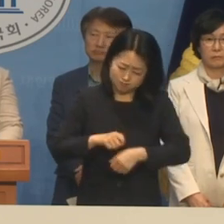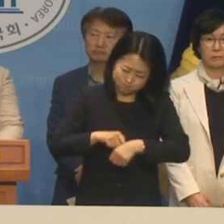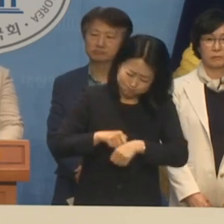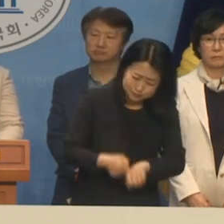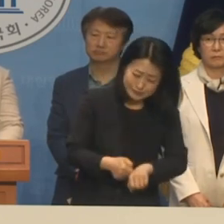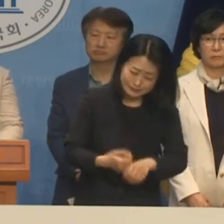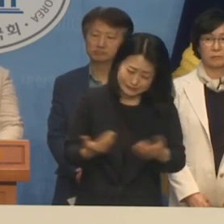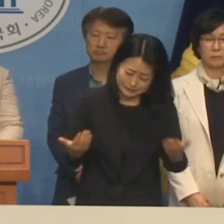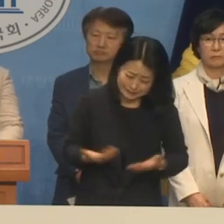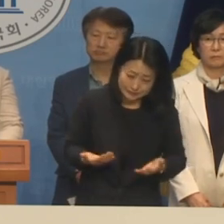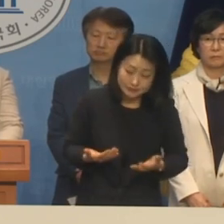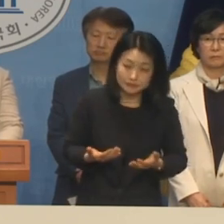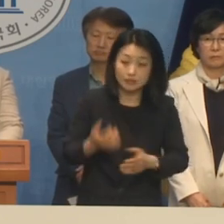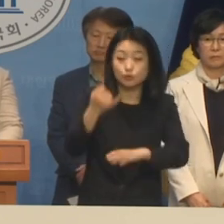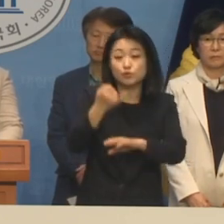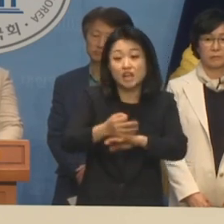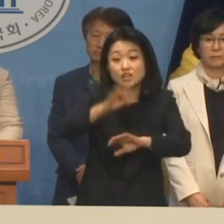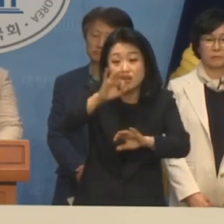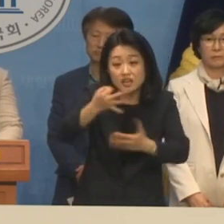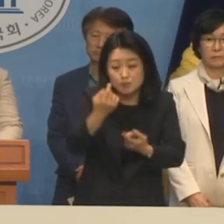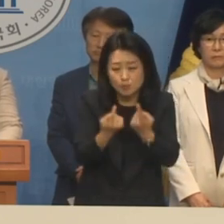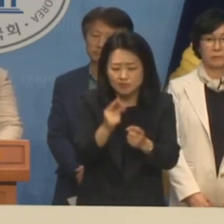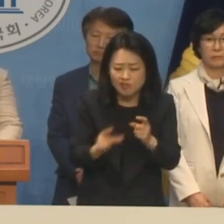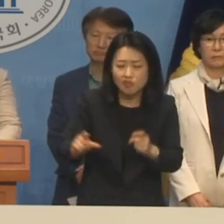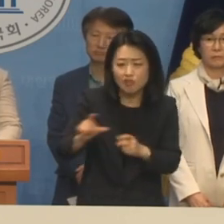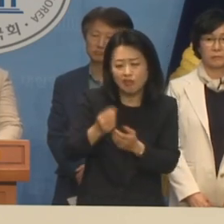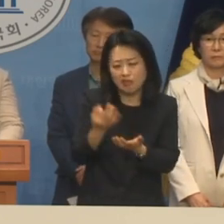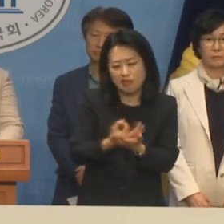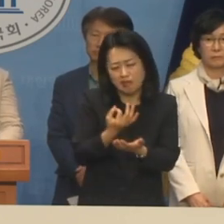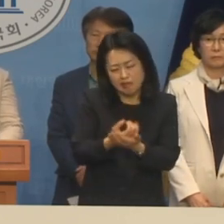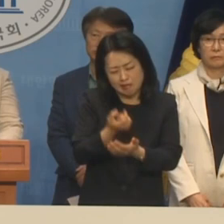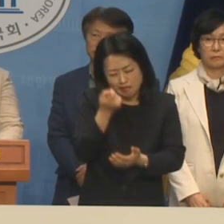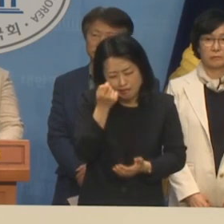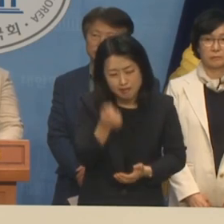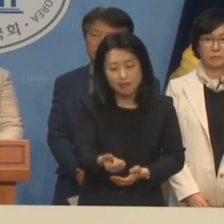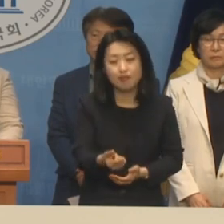최저임금조차 벌기 어려운 현실인 것이다.